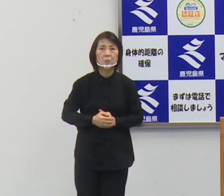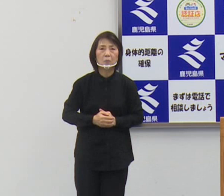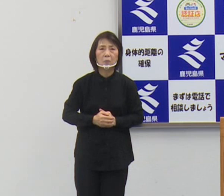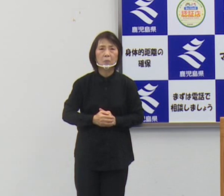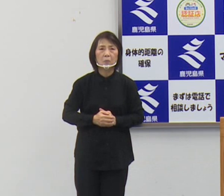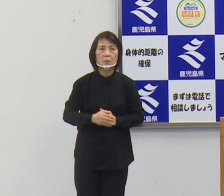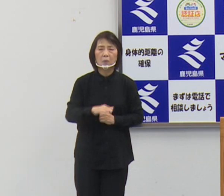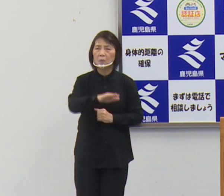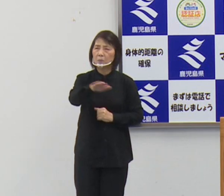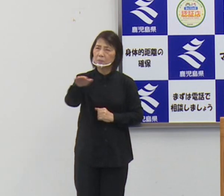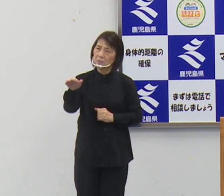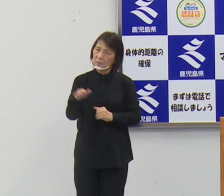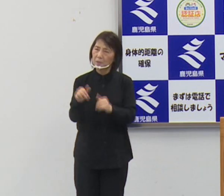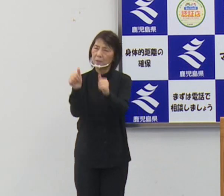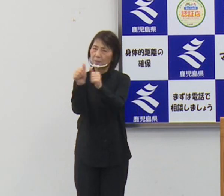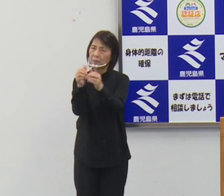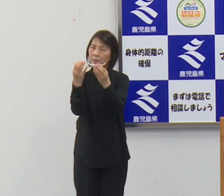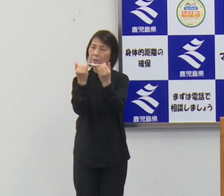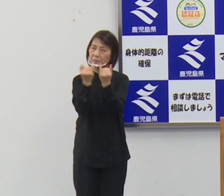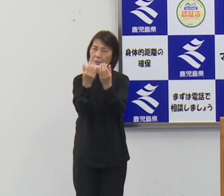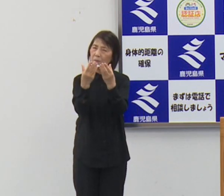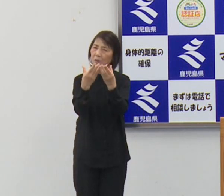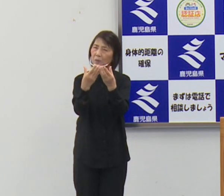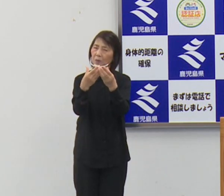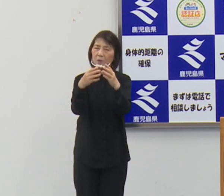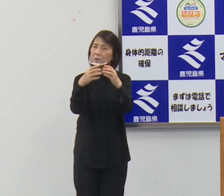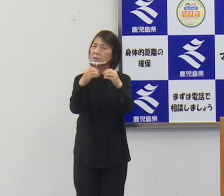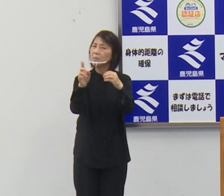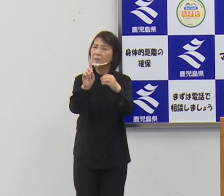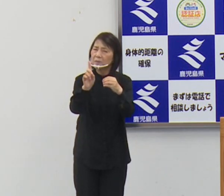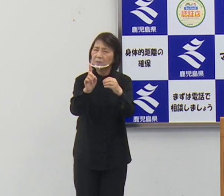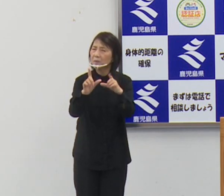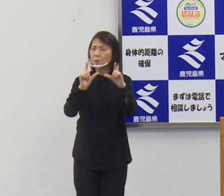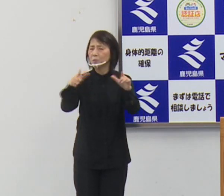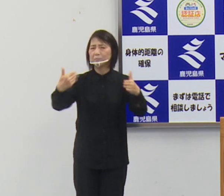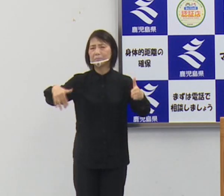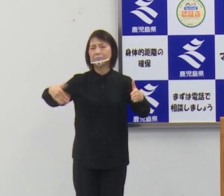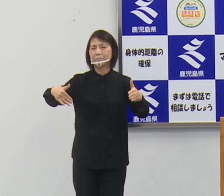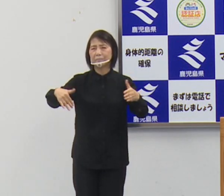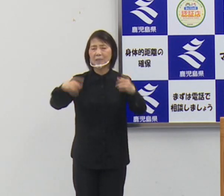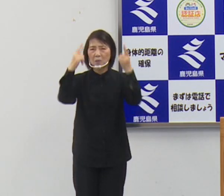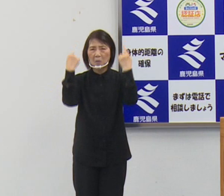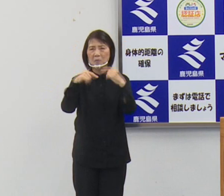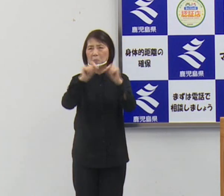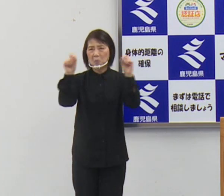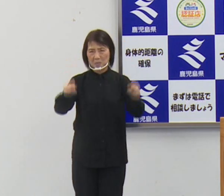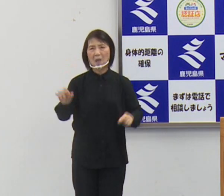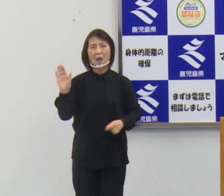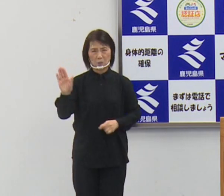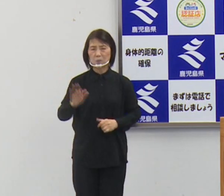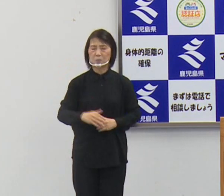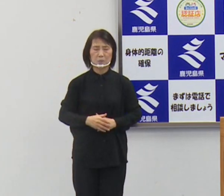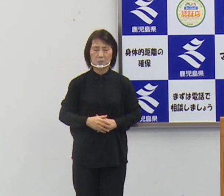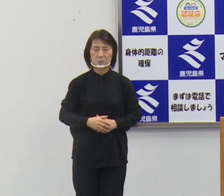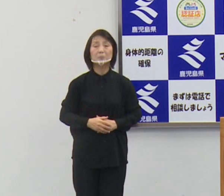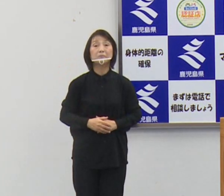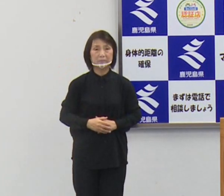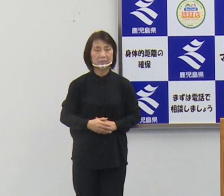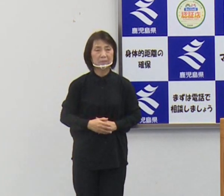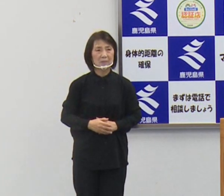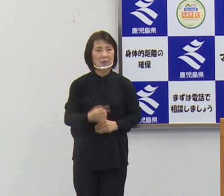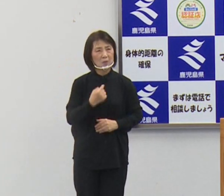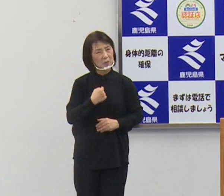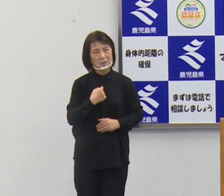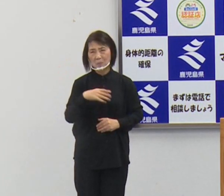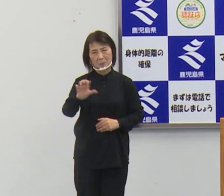年代性別はちょっと個人情報なのであのお出しをしてないと思います。であの待機の日数というのは何日だったかちょっと私